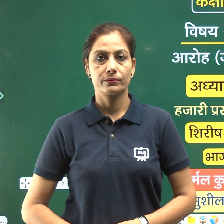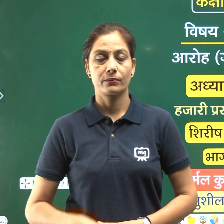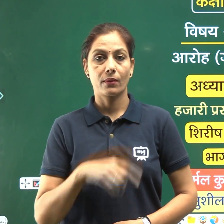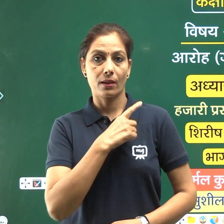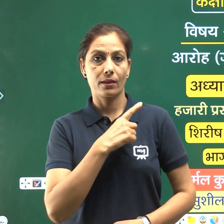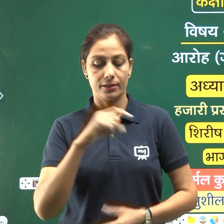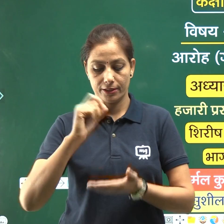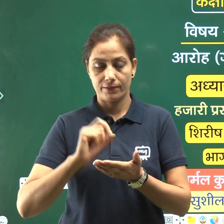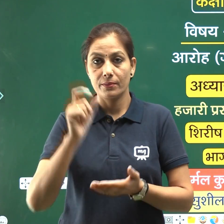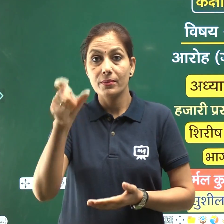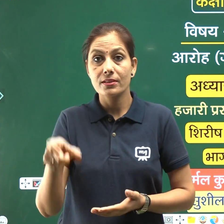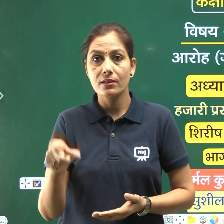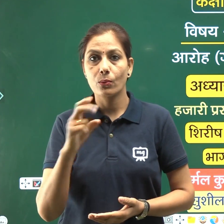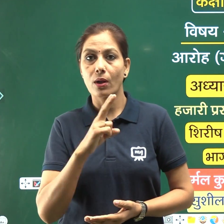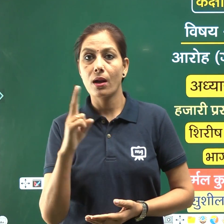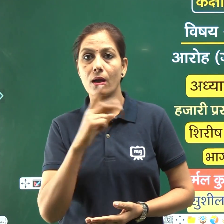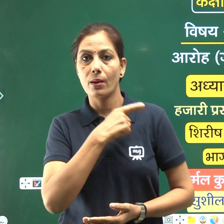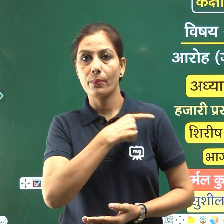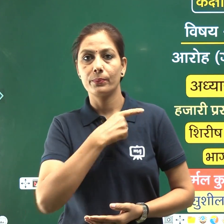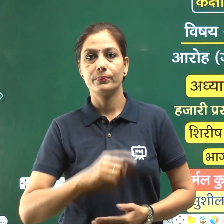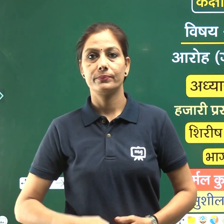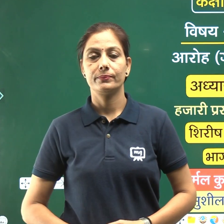ये है लेखक हजारी प्रसाद जी द्विवेदी।